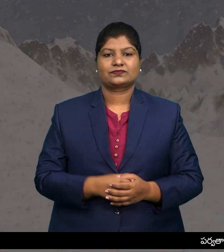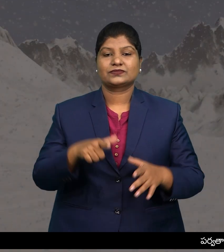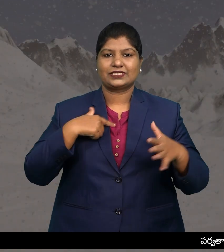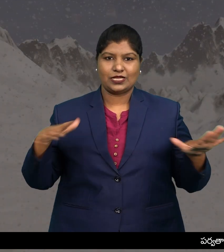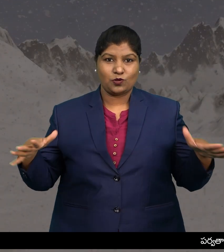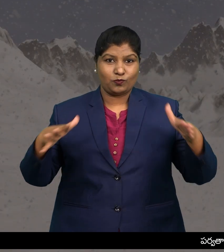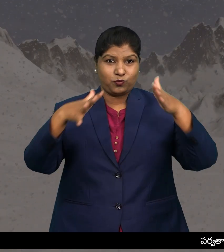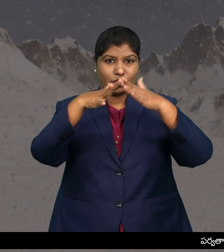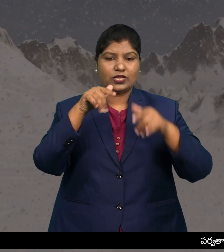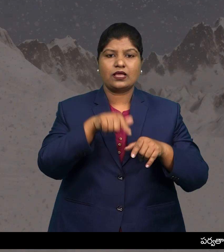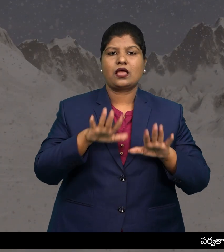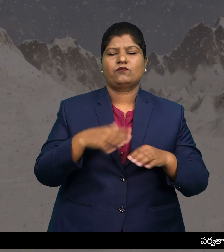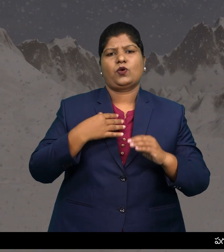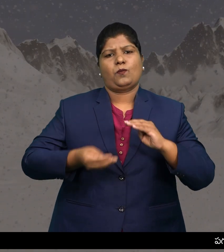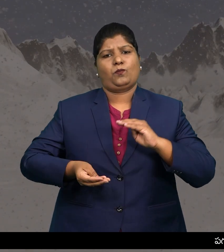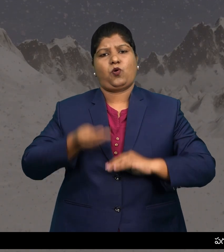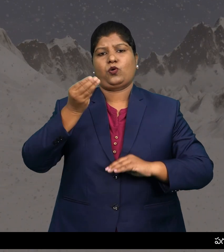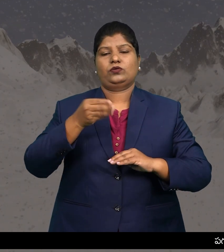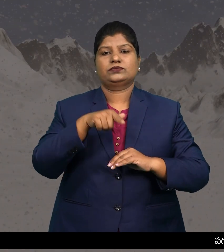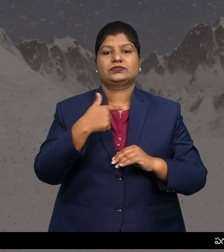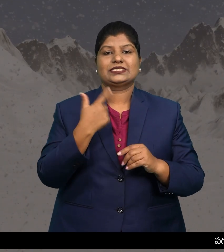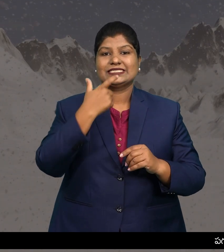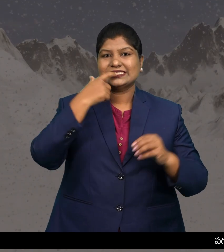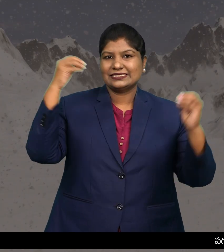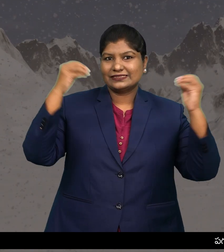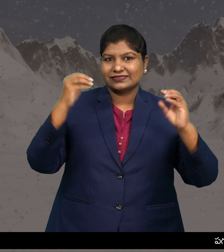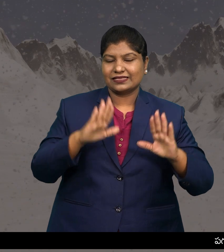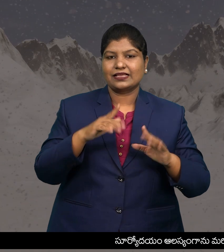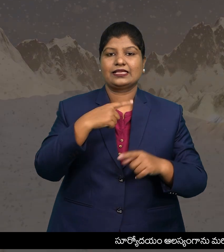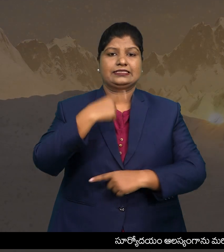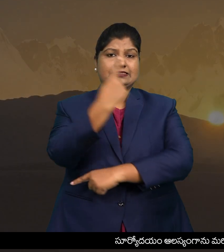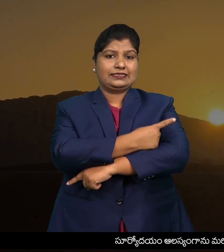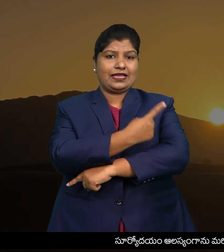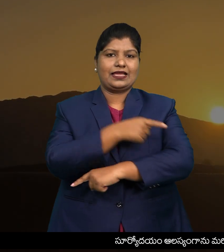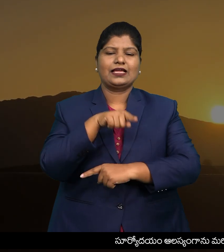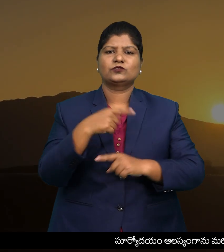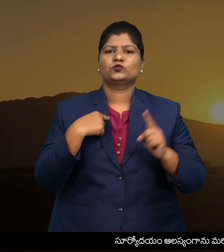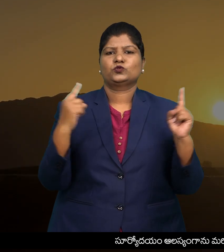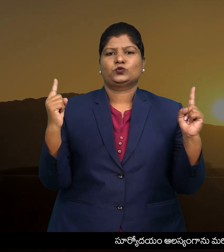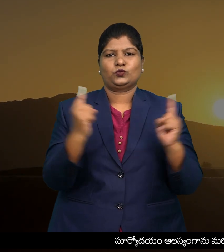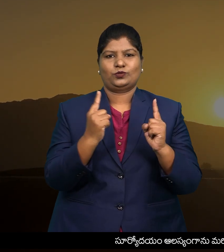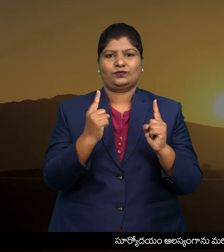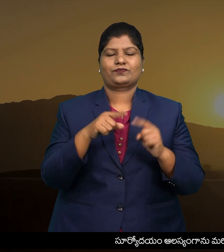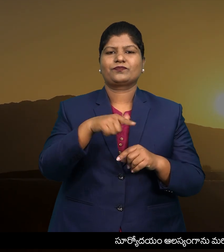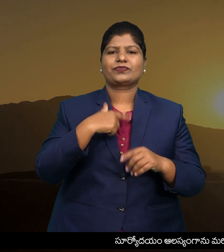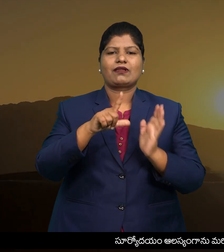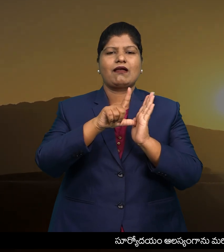పర్వతాలపై మంచు కురుస్తూ పగలు తక్కువగాను, సూర్యోదయం ఆలస్యంగాను మరియు